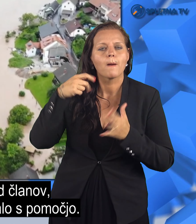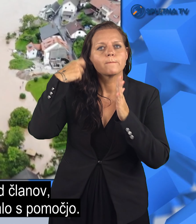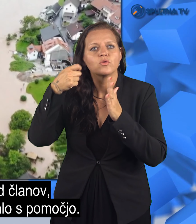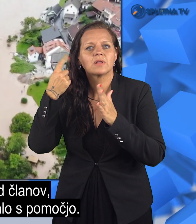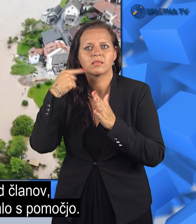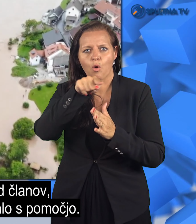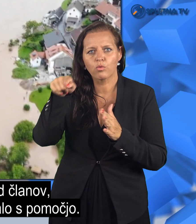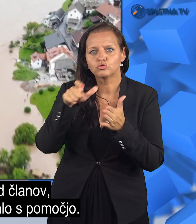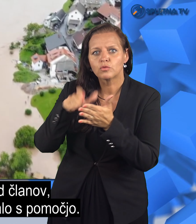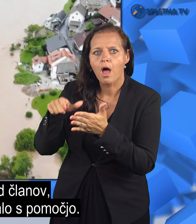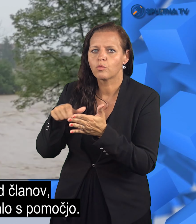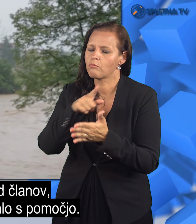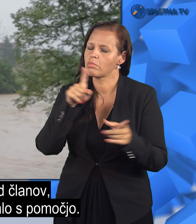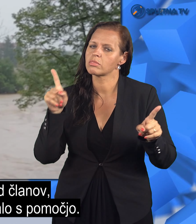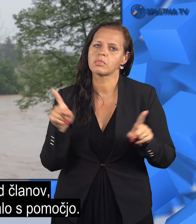pomočjo.